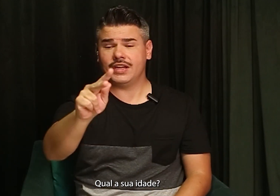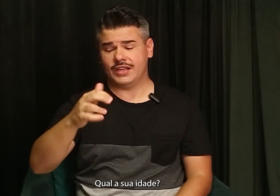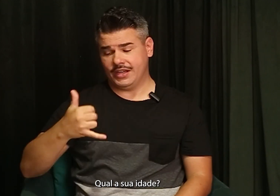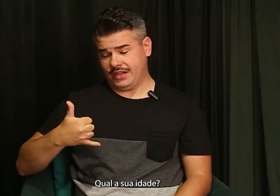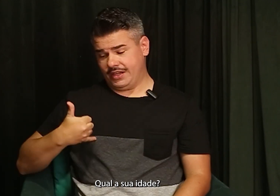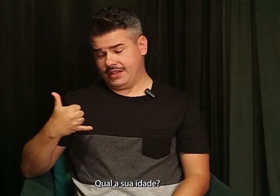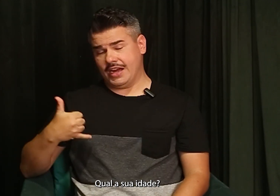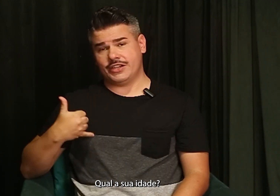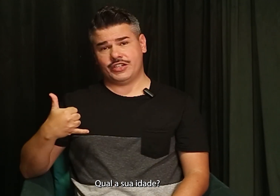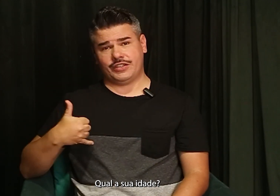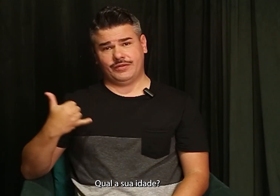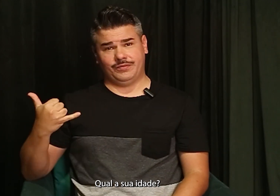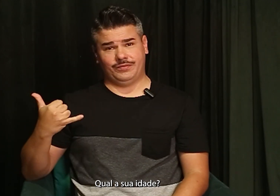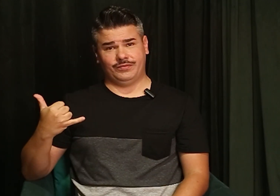sua idade?